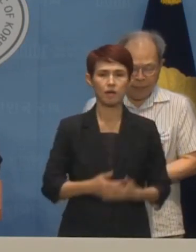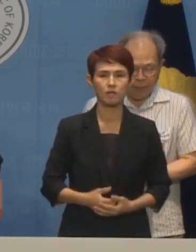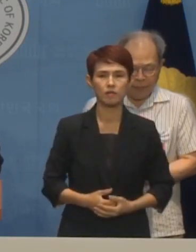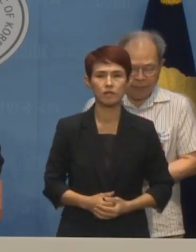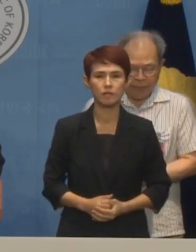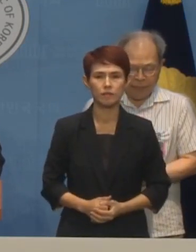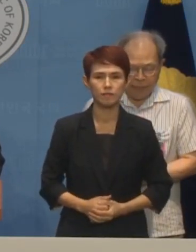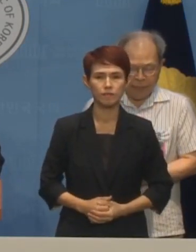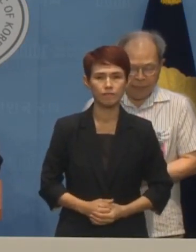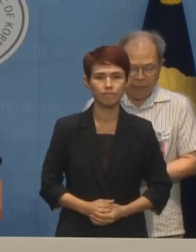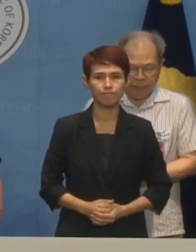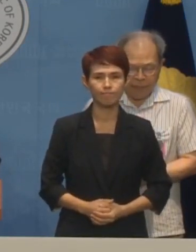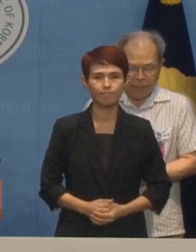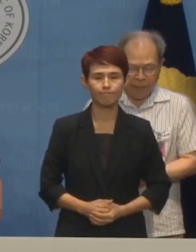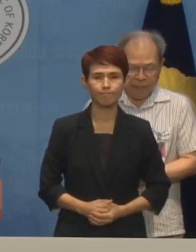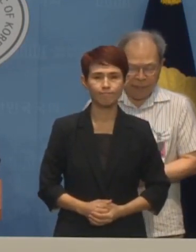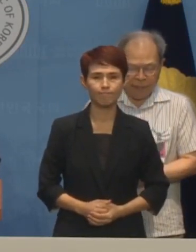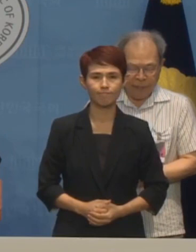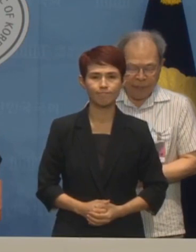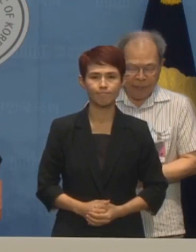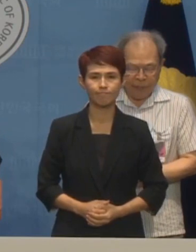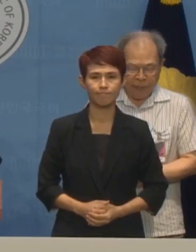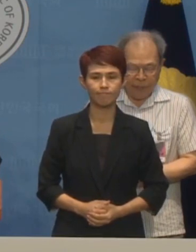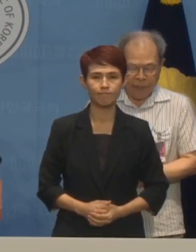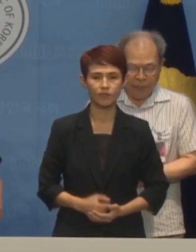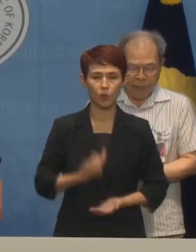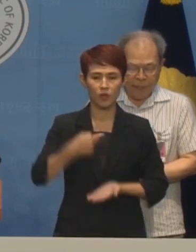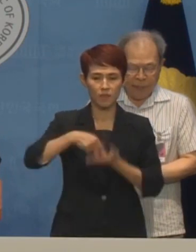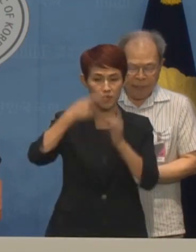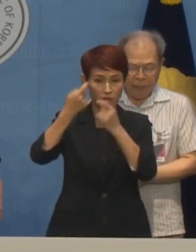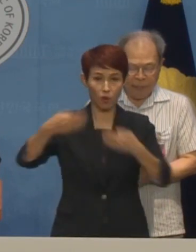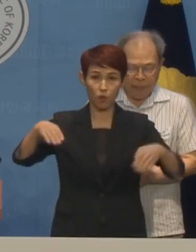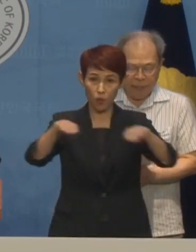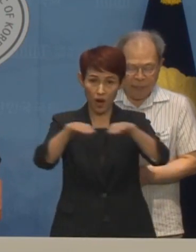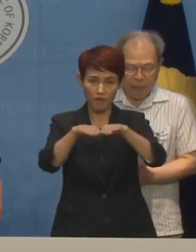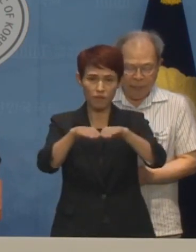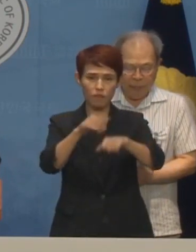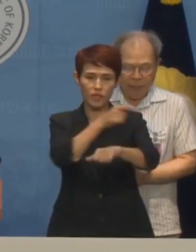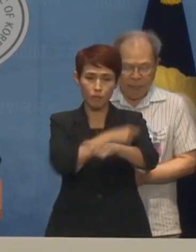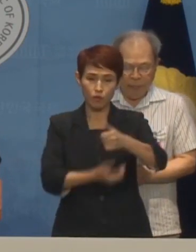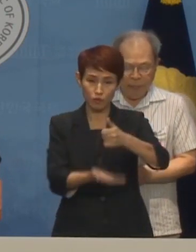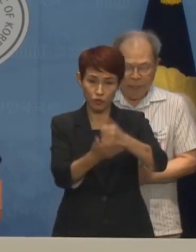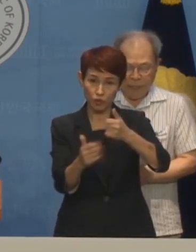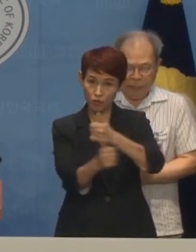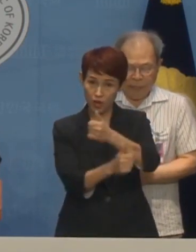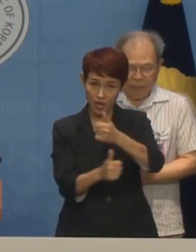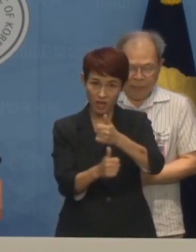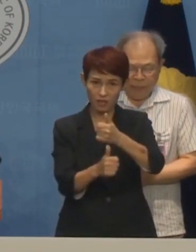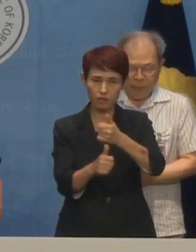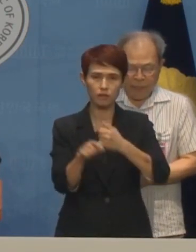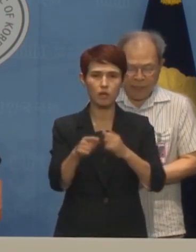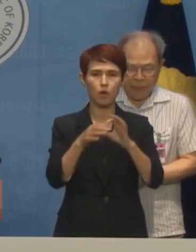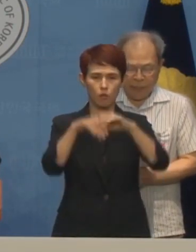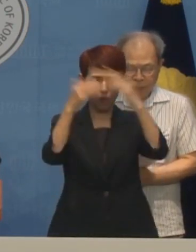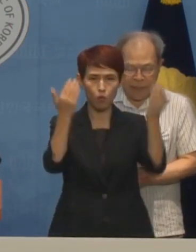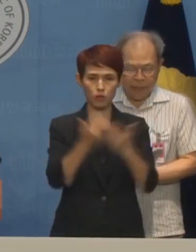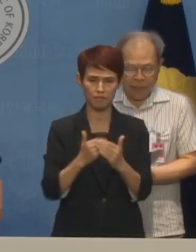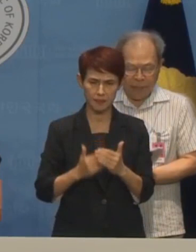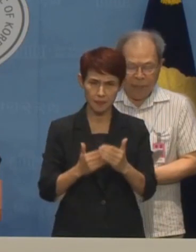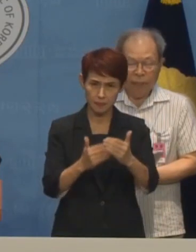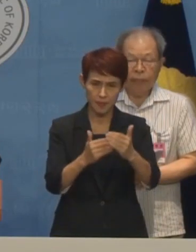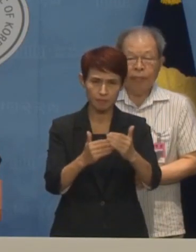사퇴하라! 사퇴하라! 사퇴하라! 독립기념관 임원추천위원회는 관련된 모든